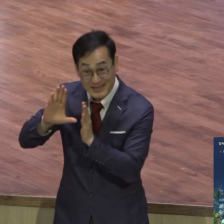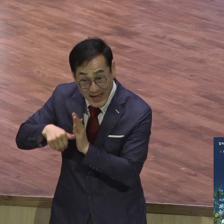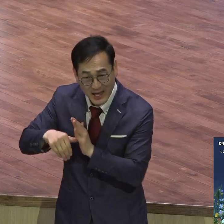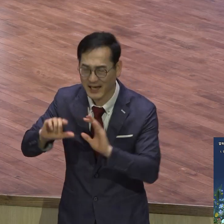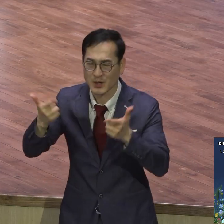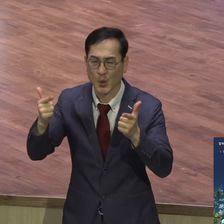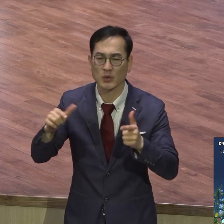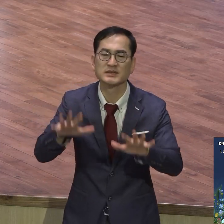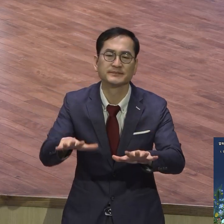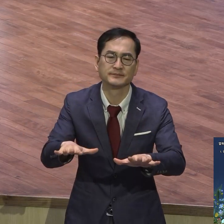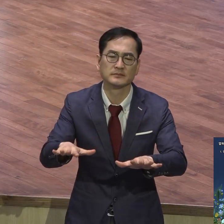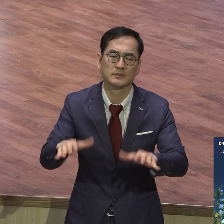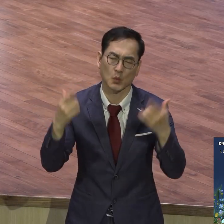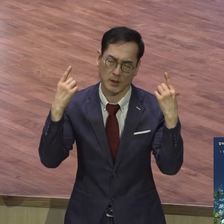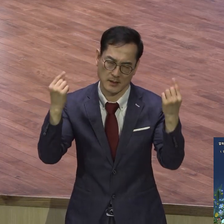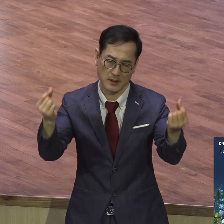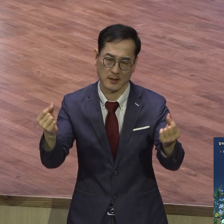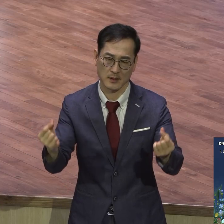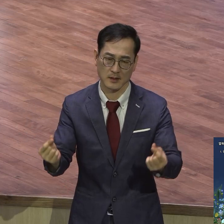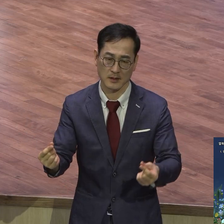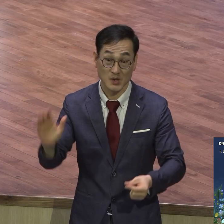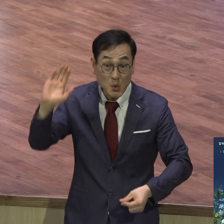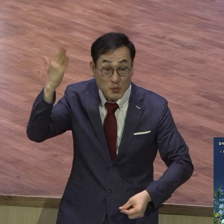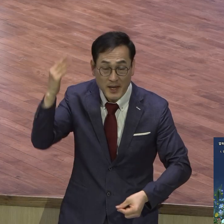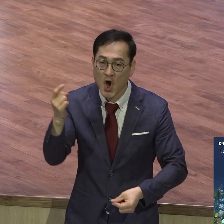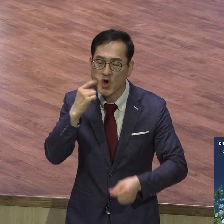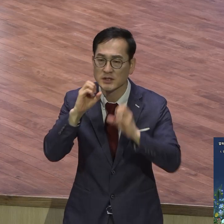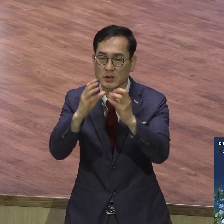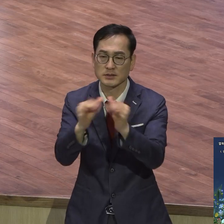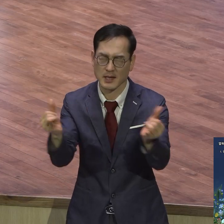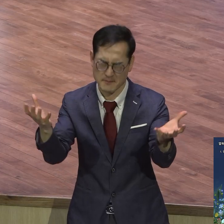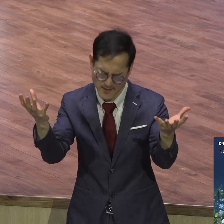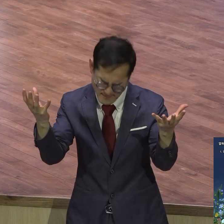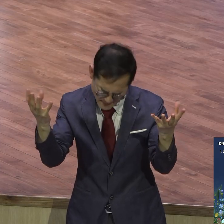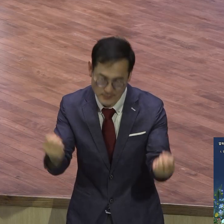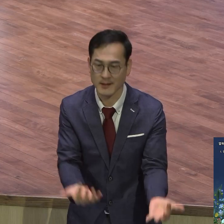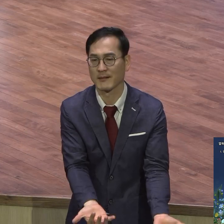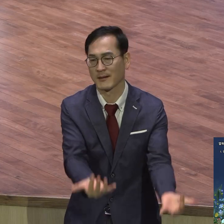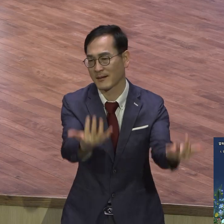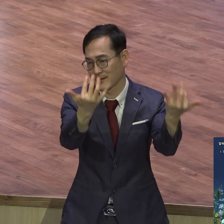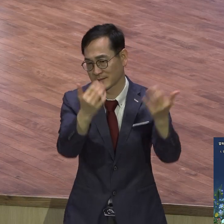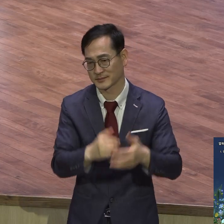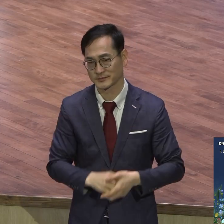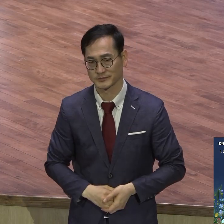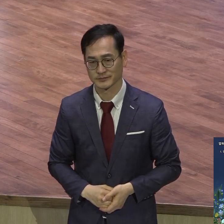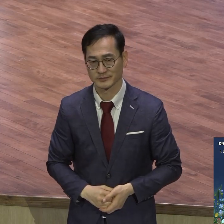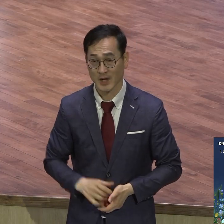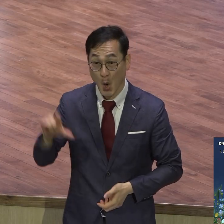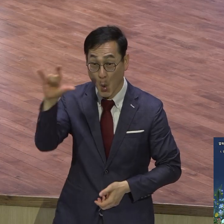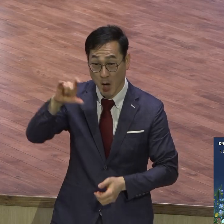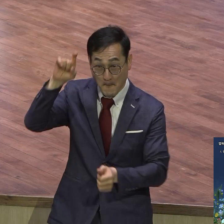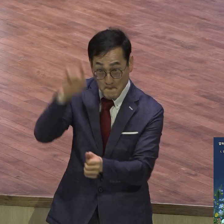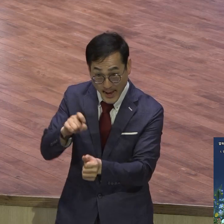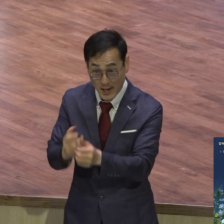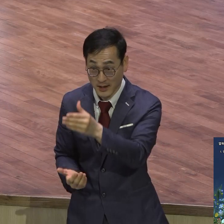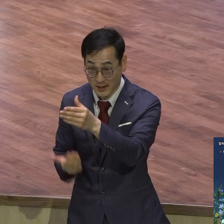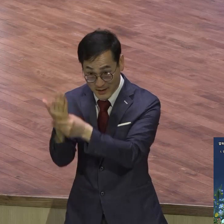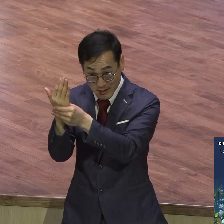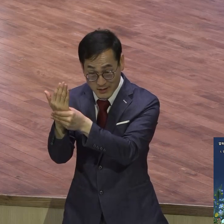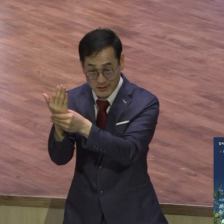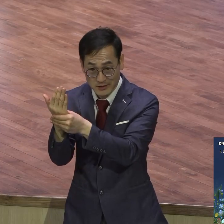우리나라에도 얼마나 많은 거짓 신자들만 말인지 몰라요. 이번 코로나19로 인해서 실체가